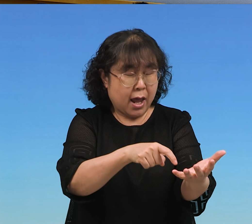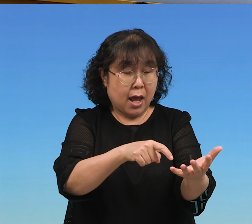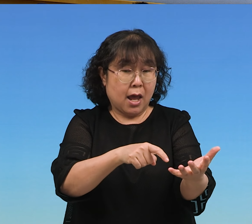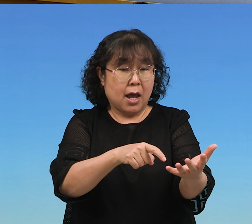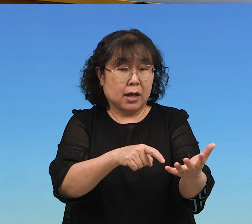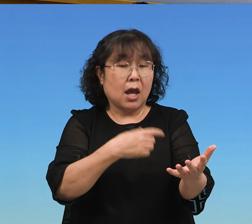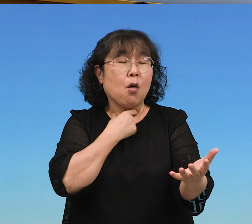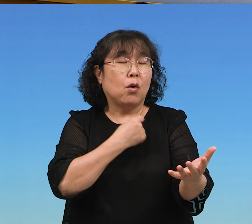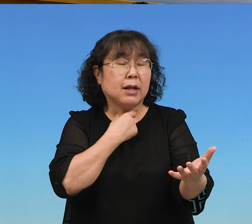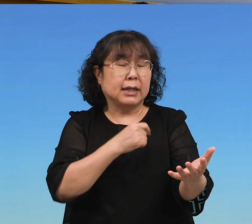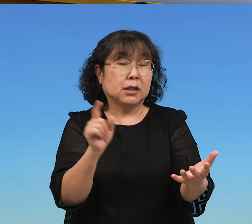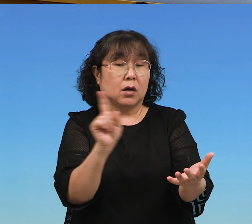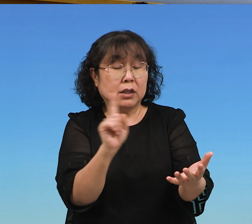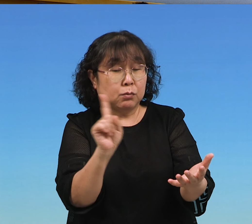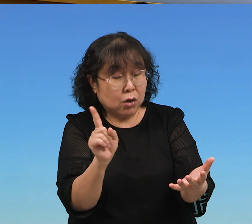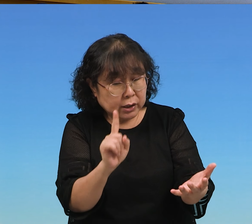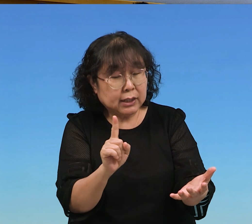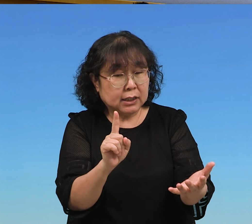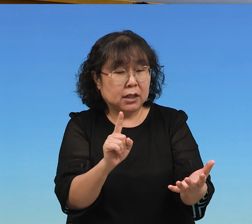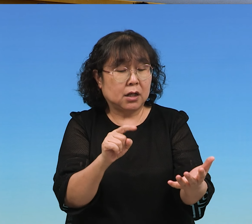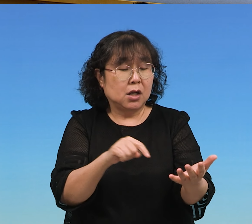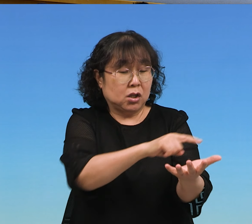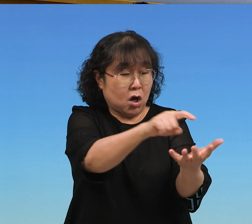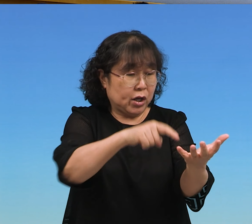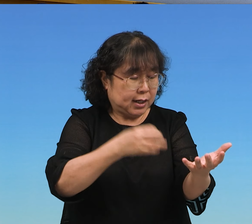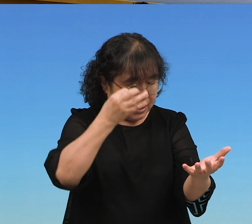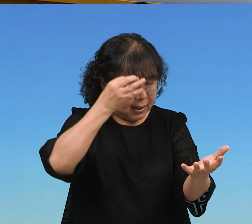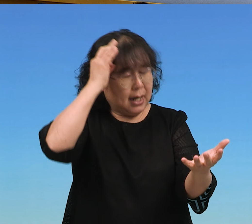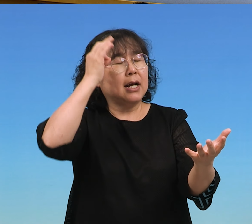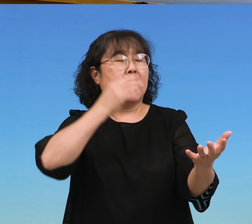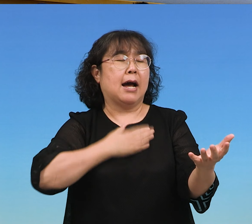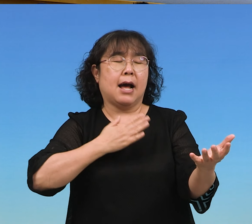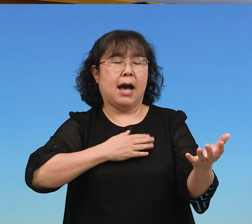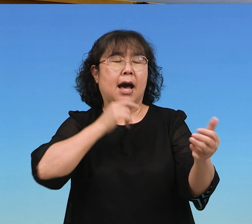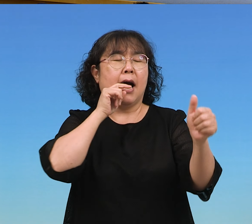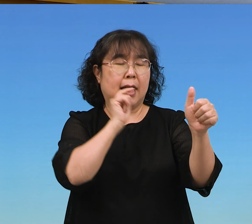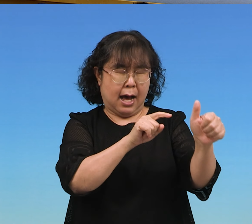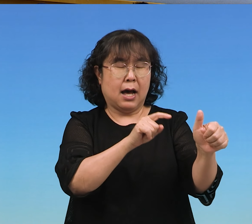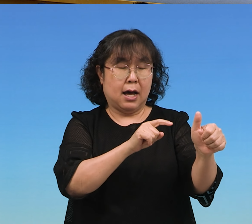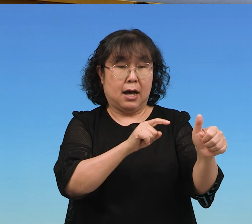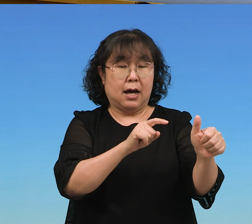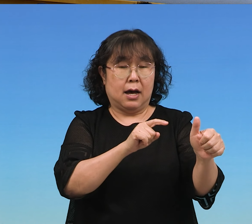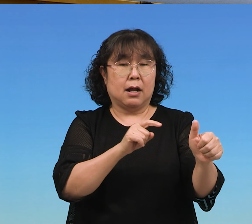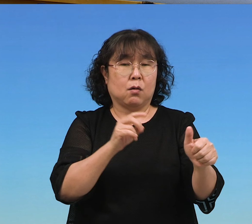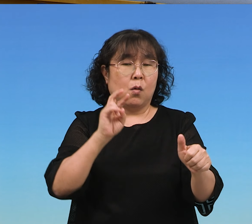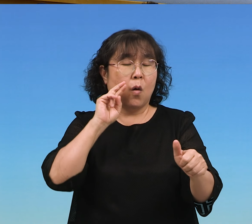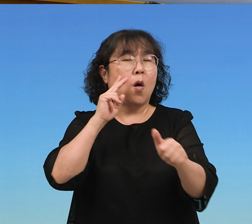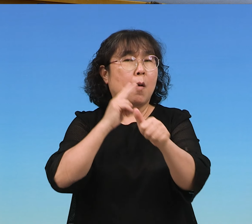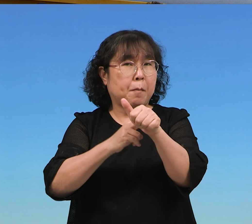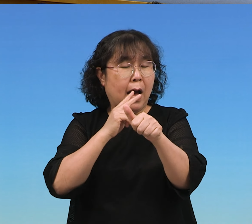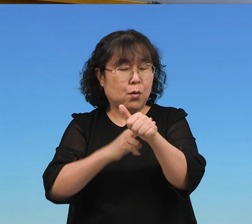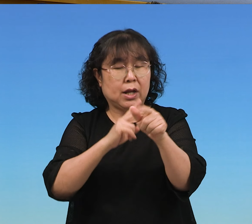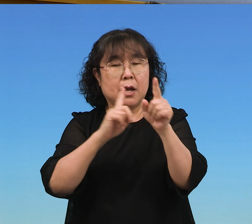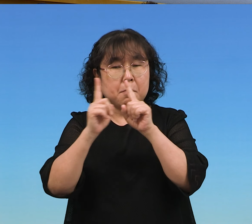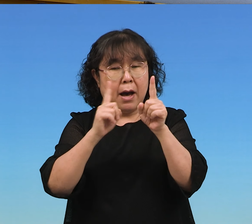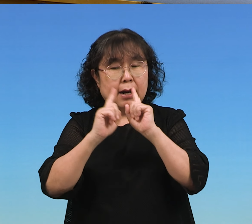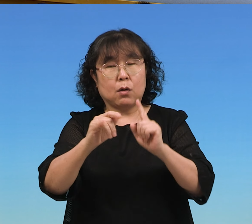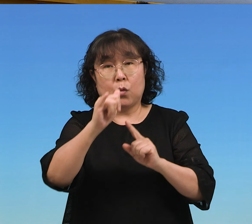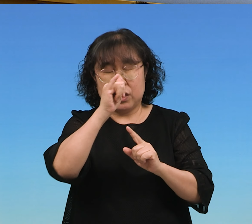서현역 앞에서 지금 불신자들에게 지금 전도하면서 한 말 아닙니다. 이거 지금 이미 예수 믿는 이미 영안이